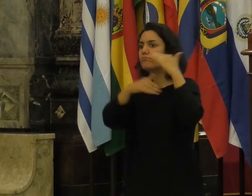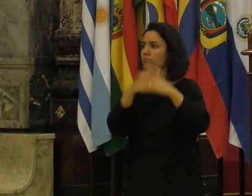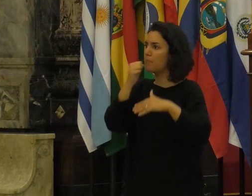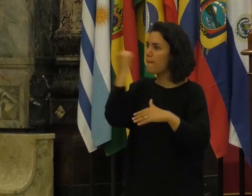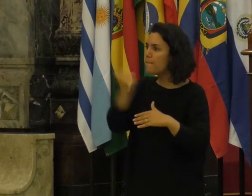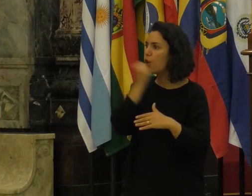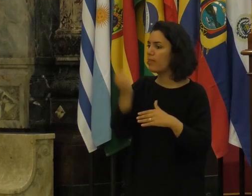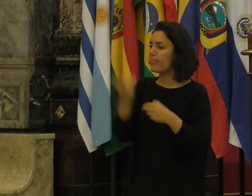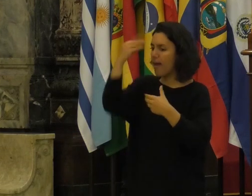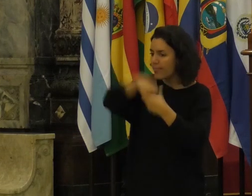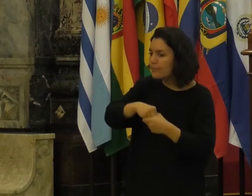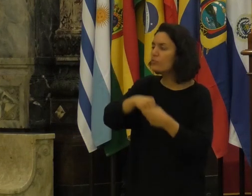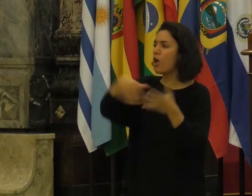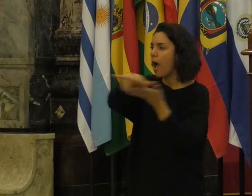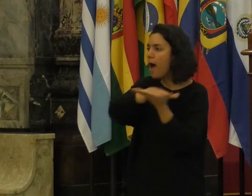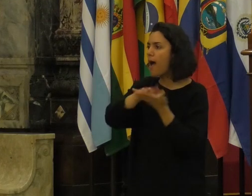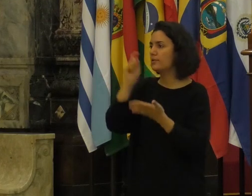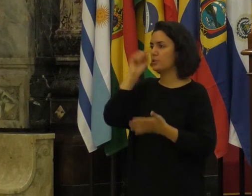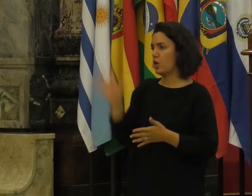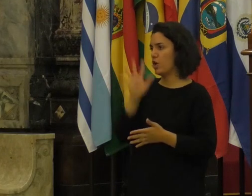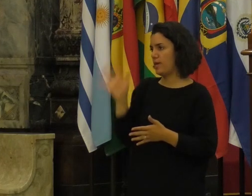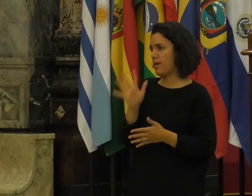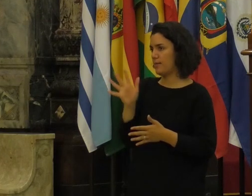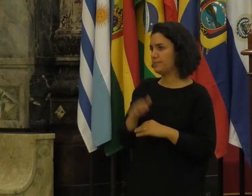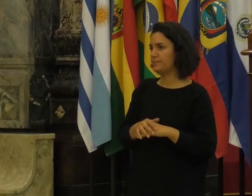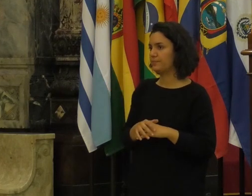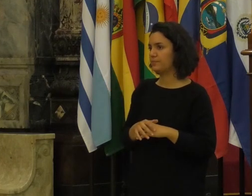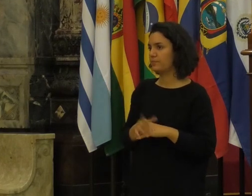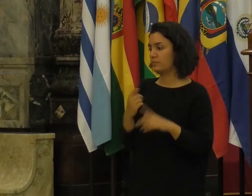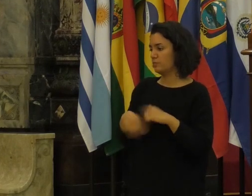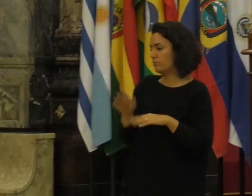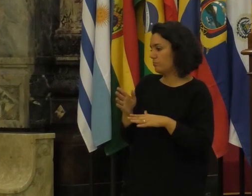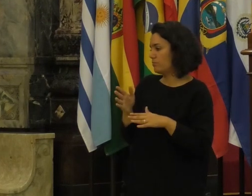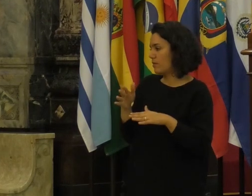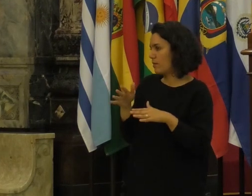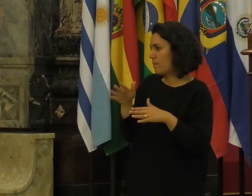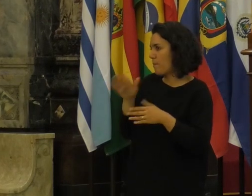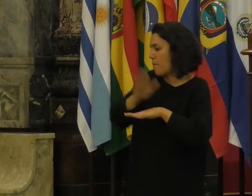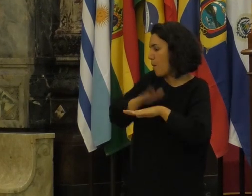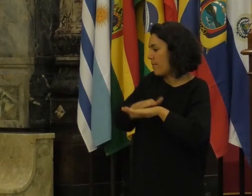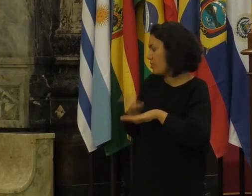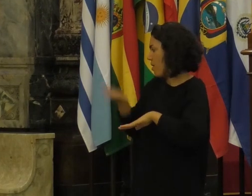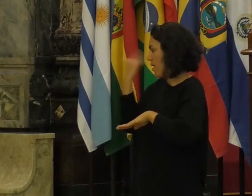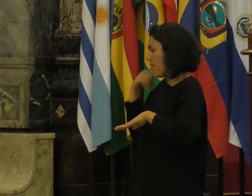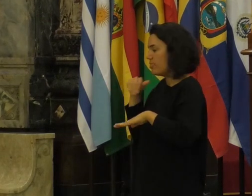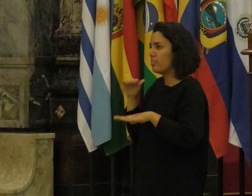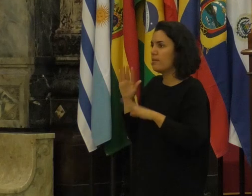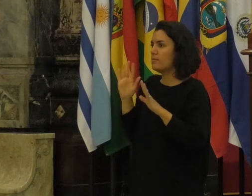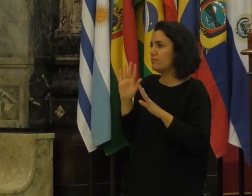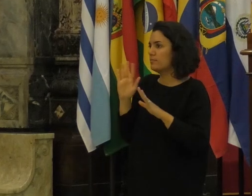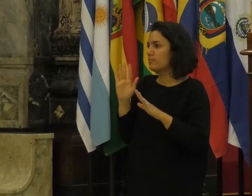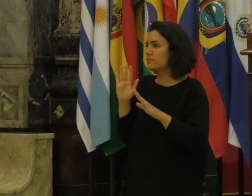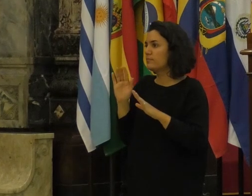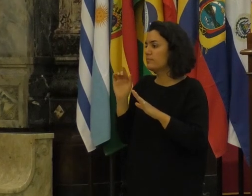la psicología. No solo hecho en el pasado, cuando la psicología no había emergido como disciplina